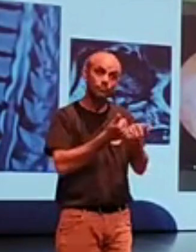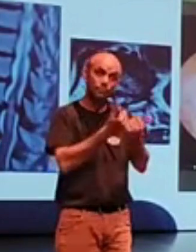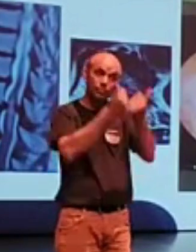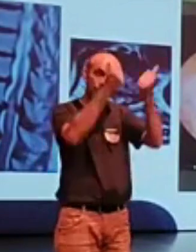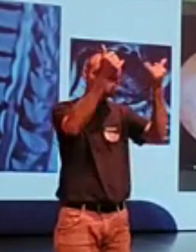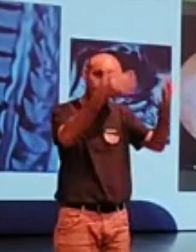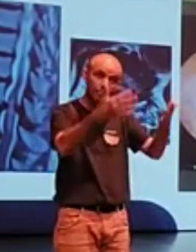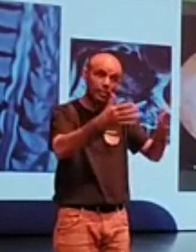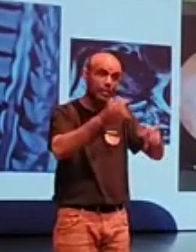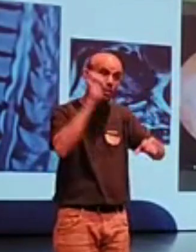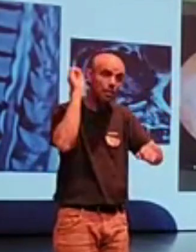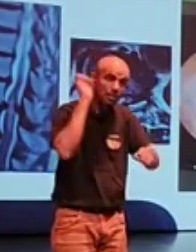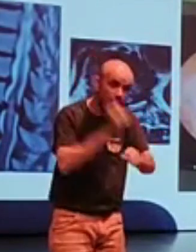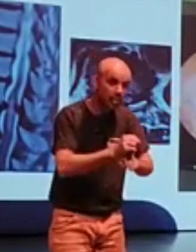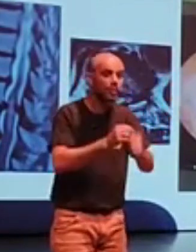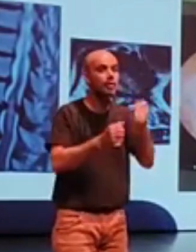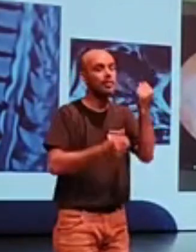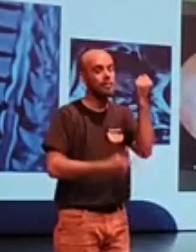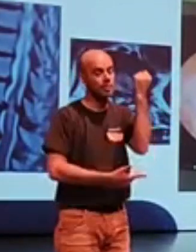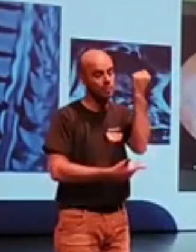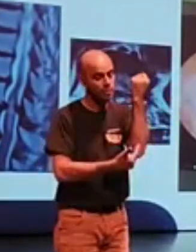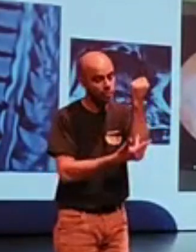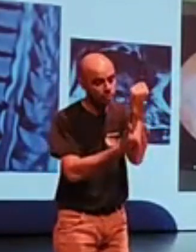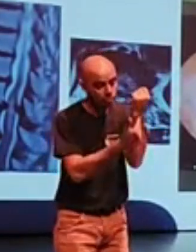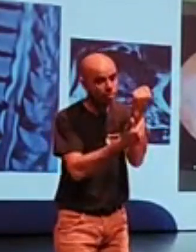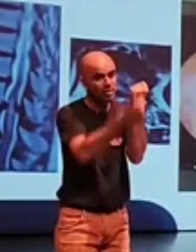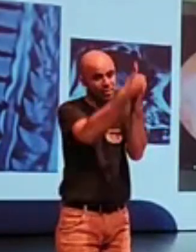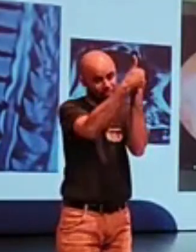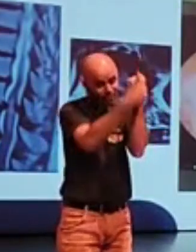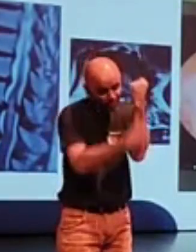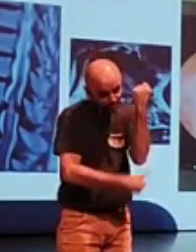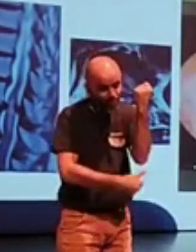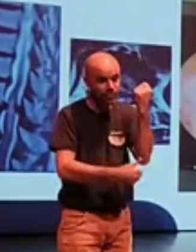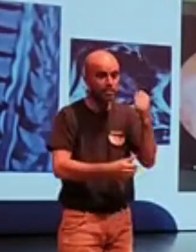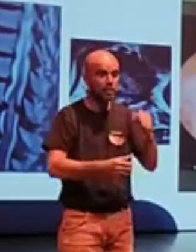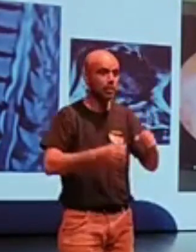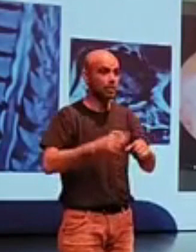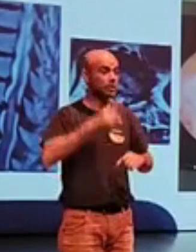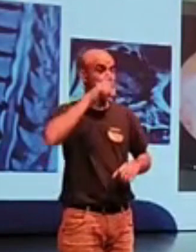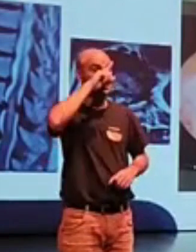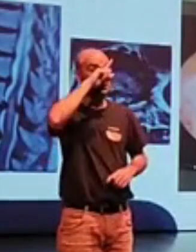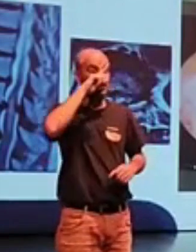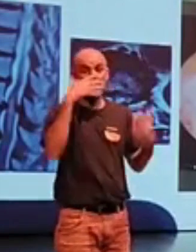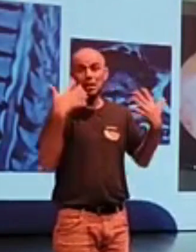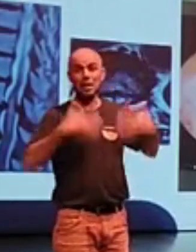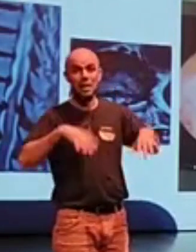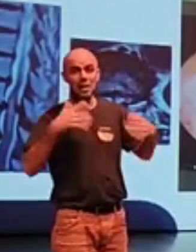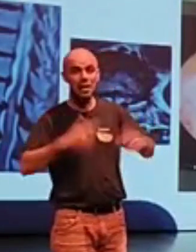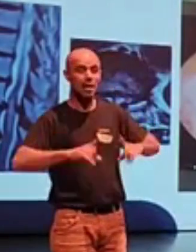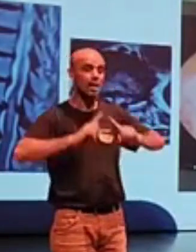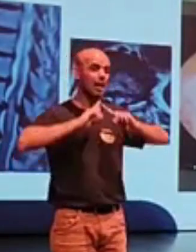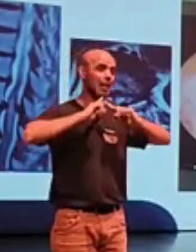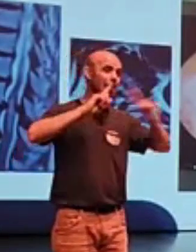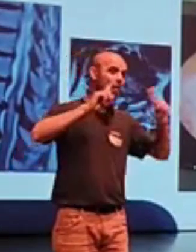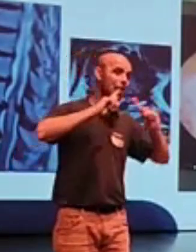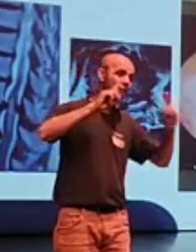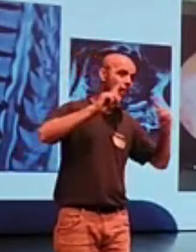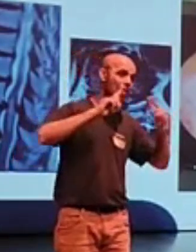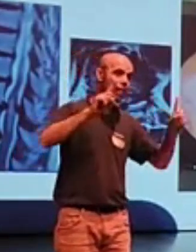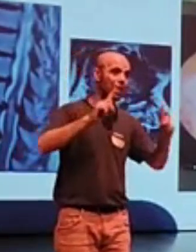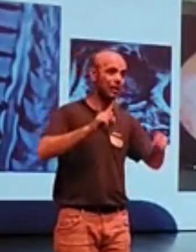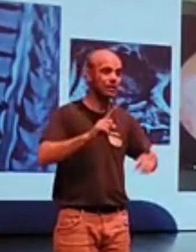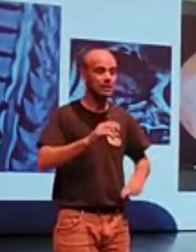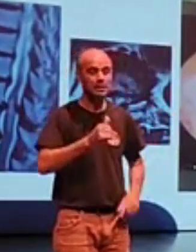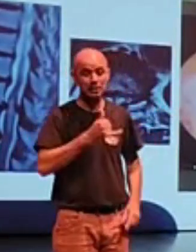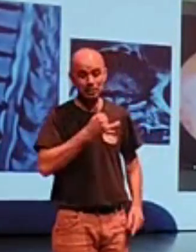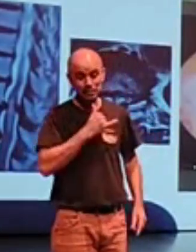para com essa história de que cirurgia de coluna é sempre um terror, é sempre uma lamentação, não se deve ser realizada.